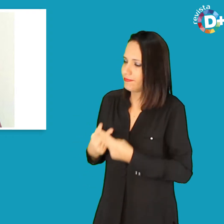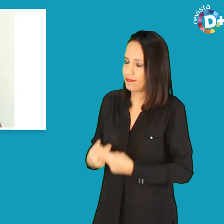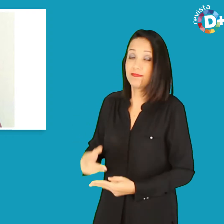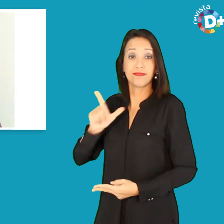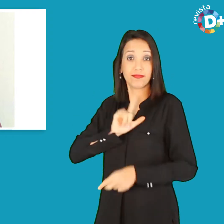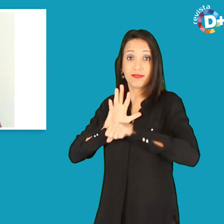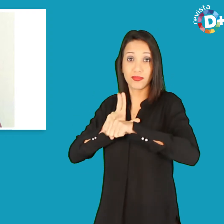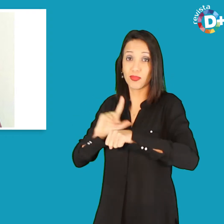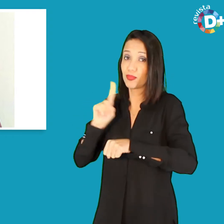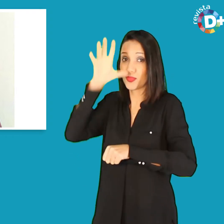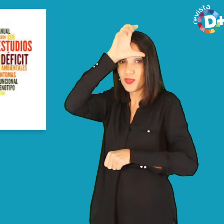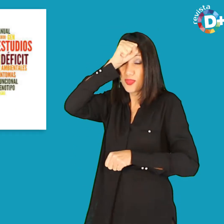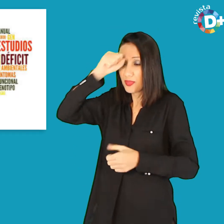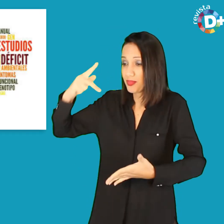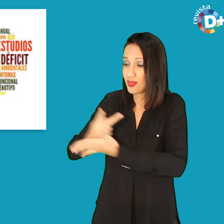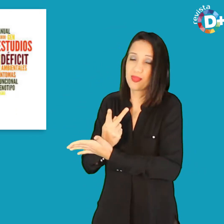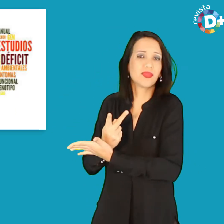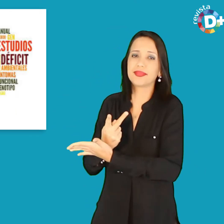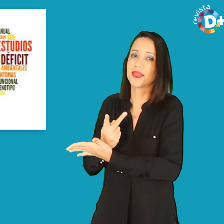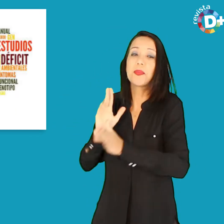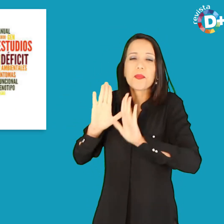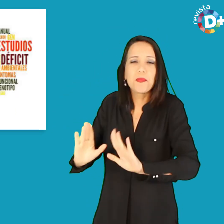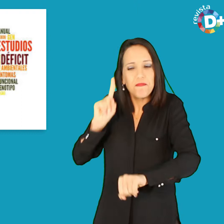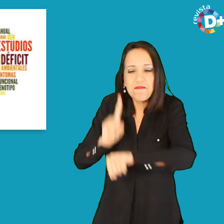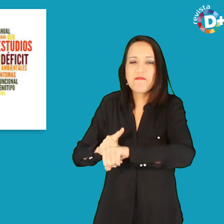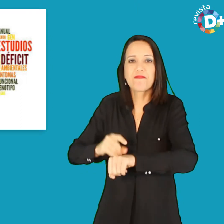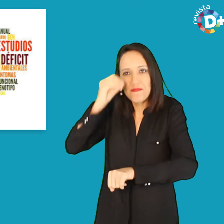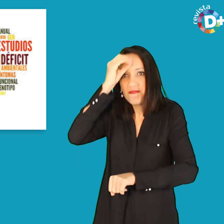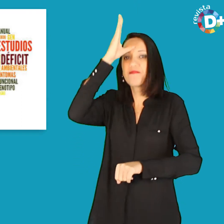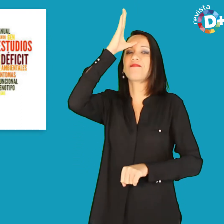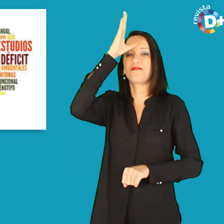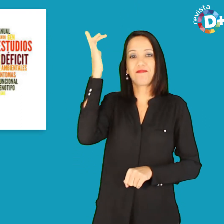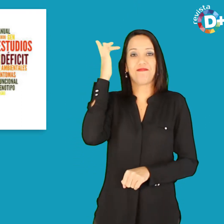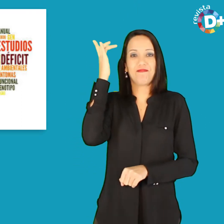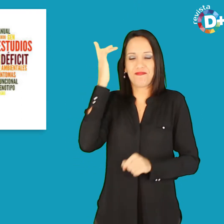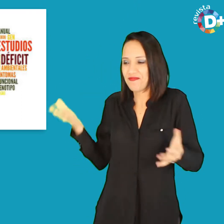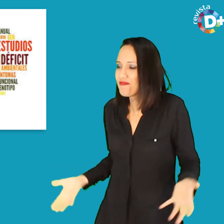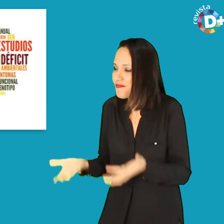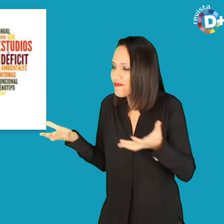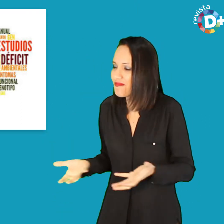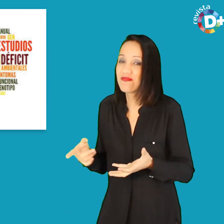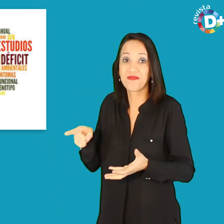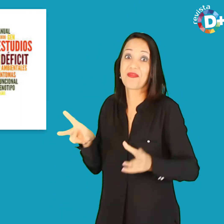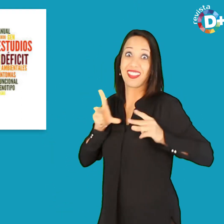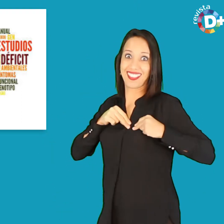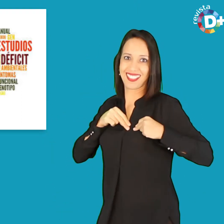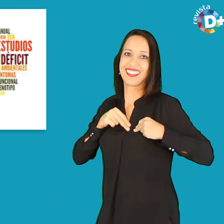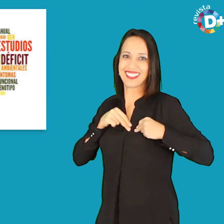não aprende com seus erros, porém uma hora amadurece. Incentive e elogie quando merecer.